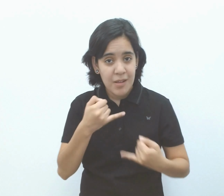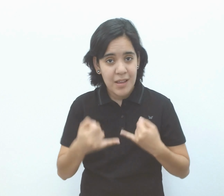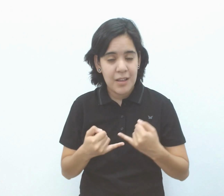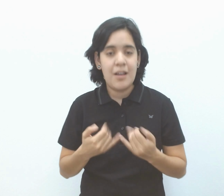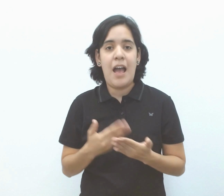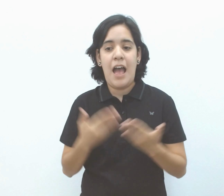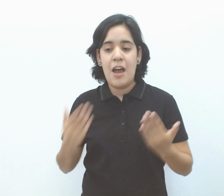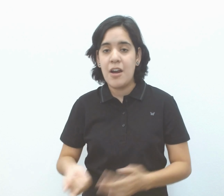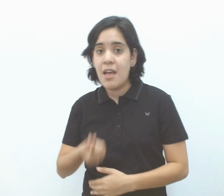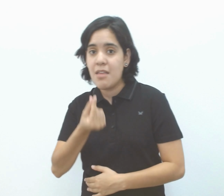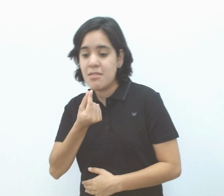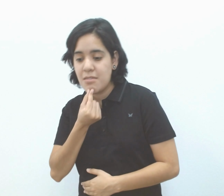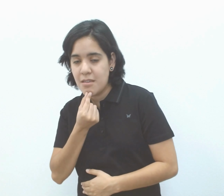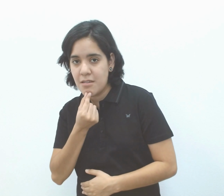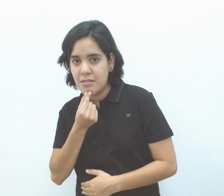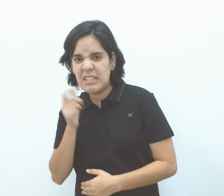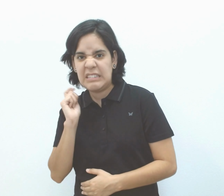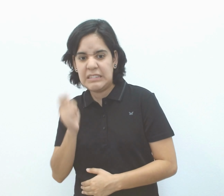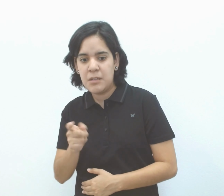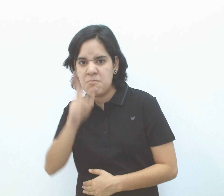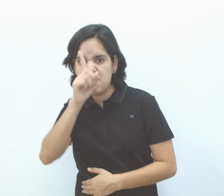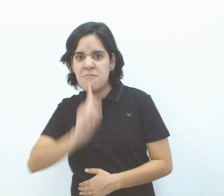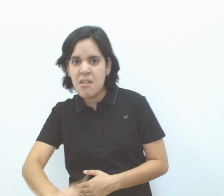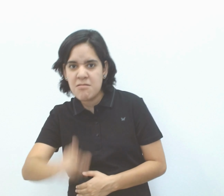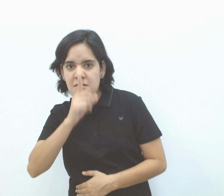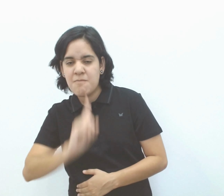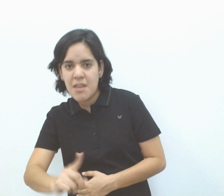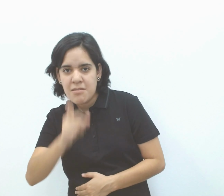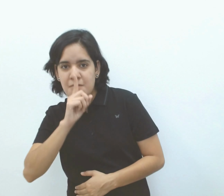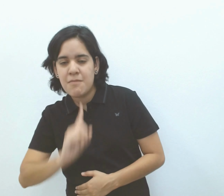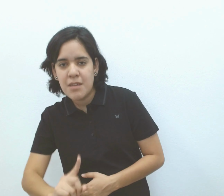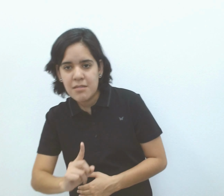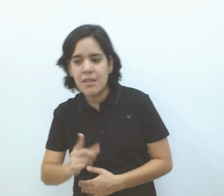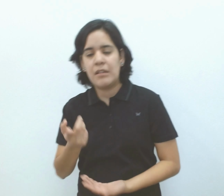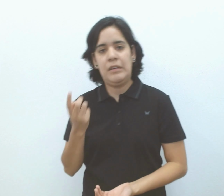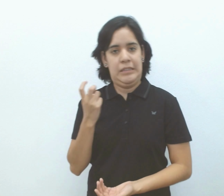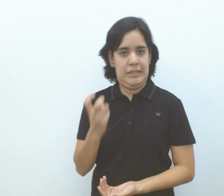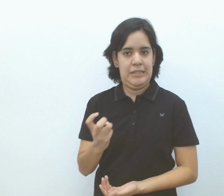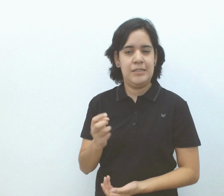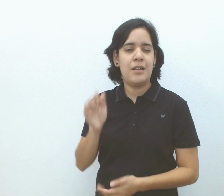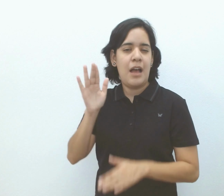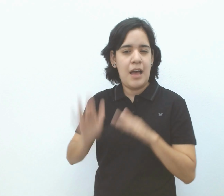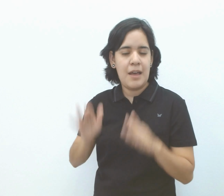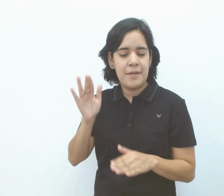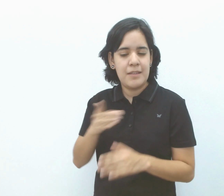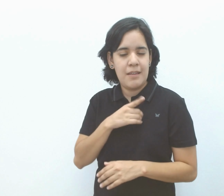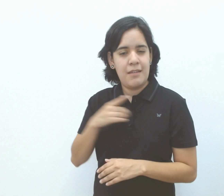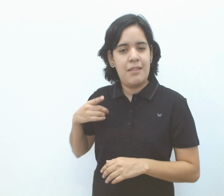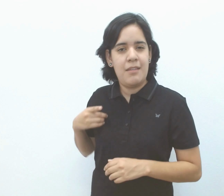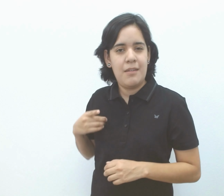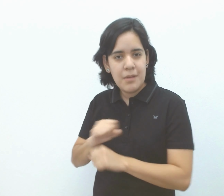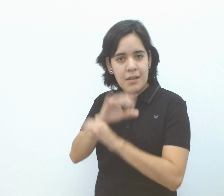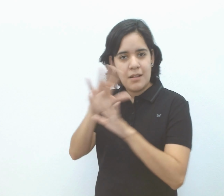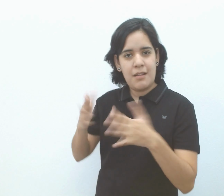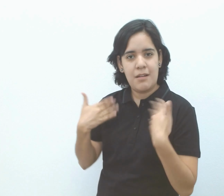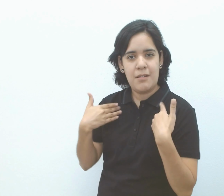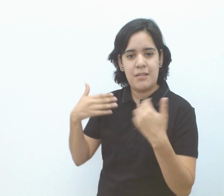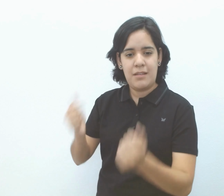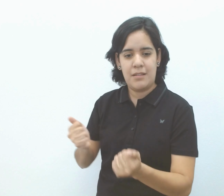no hay mentiras porque estoy desarrollando la habilidad de saber que tú piensas diferente a lo que yo pienso. Lo decimos en las emociones. Lo que me hace enojar a mí